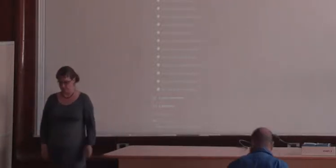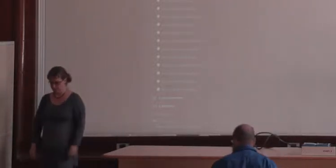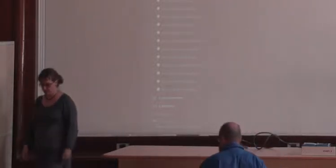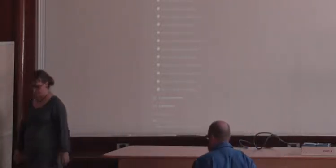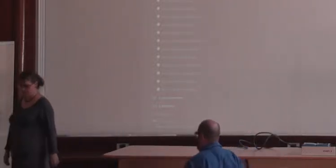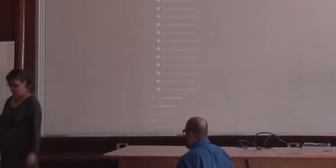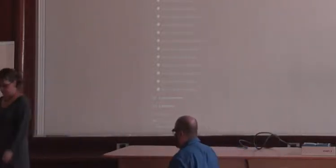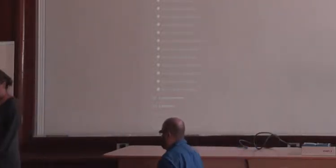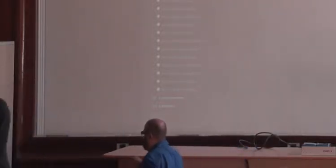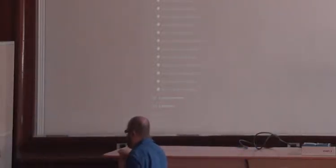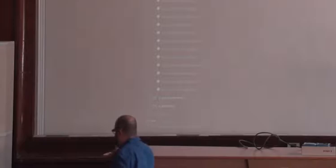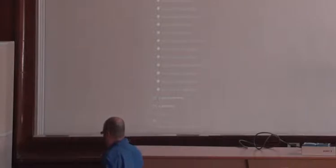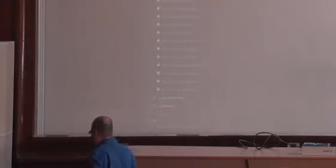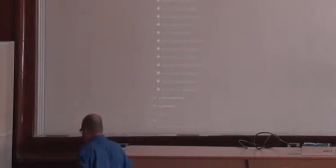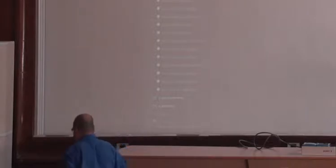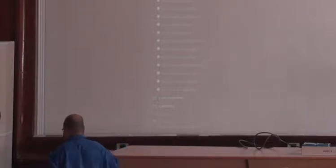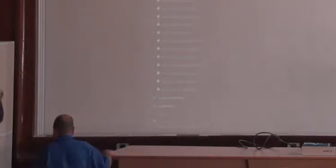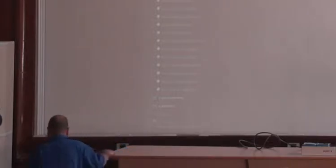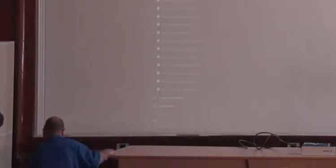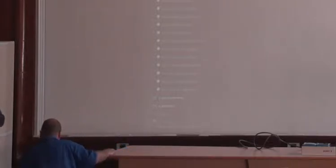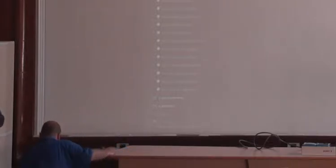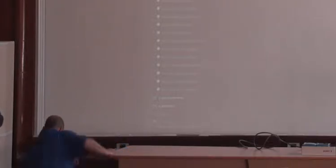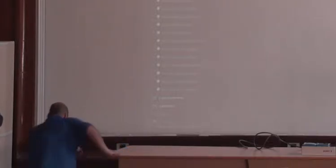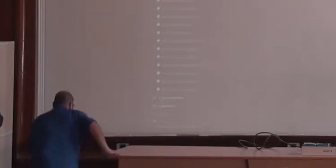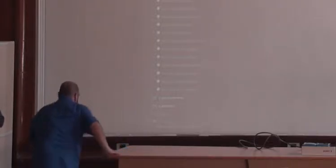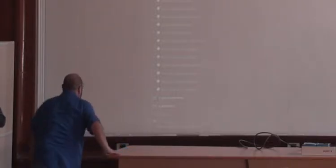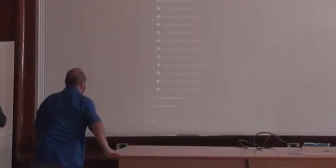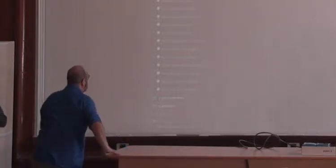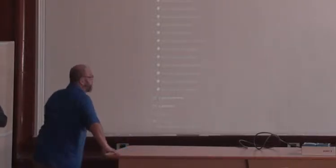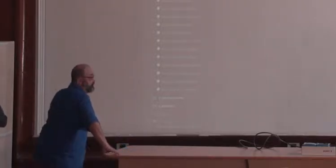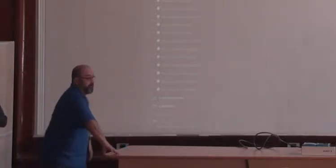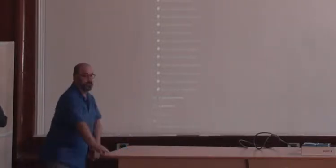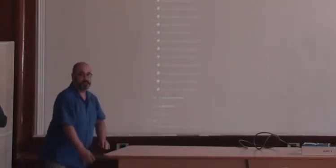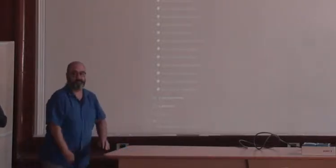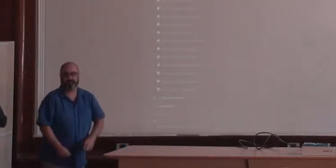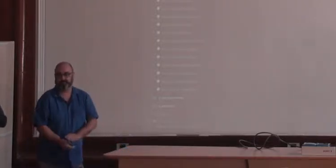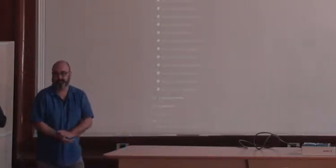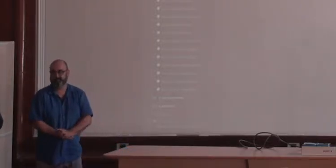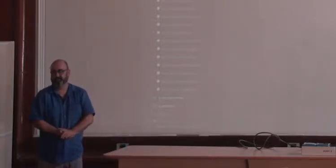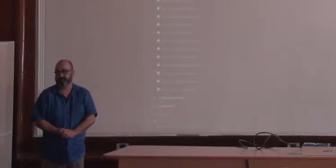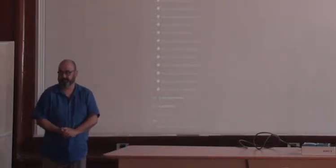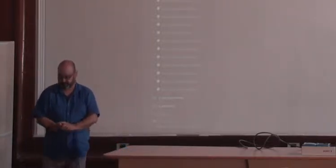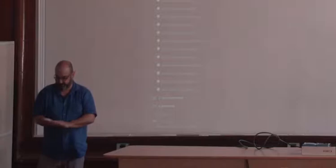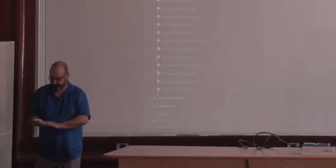Si vous avez des questions là-dessus ou des remarques, on peut les prendre maintenant, sinon on passe à la suite.